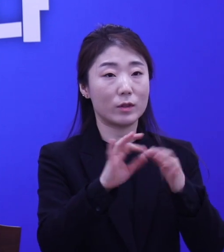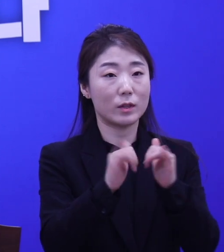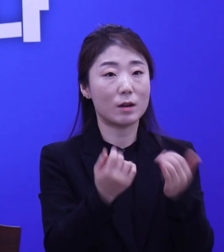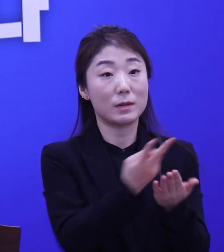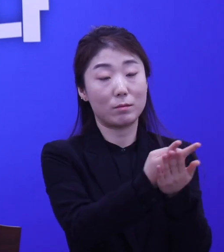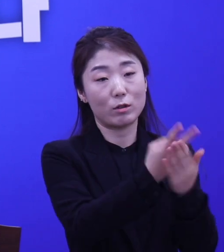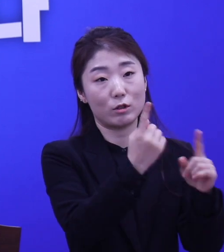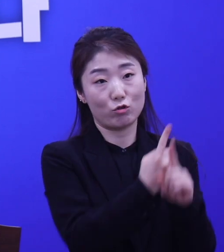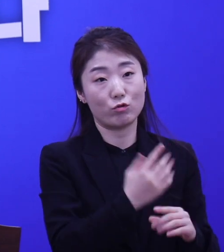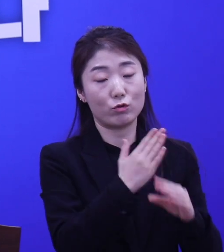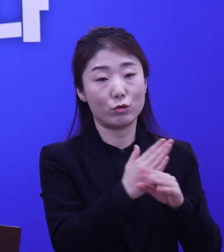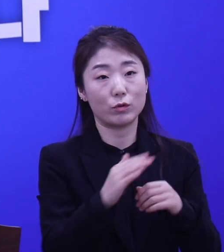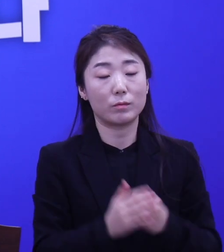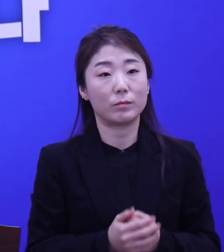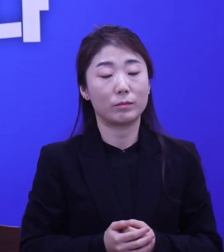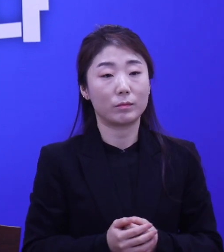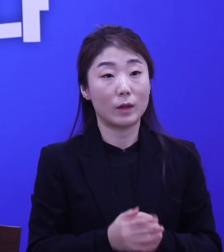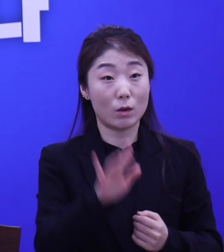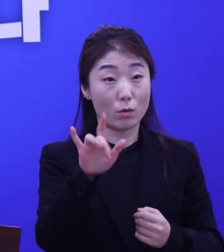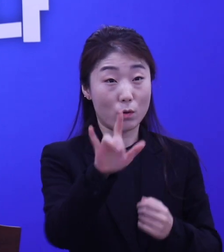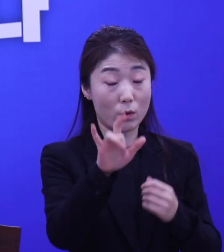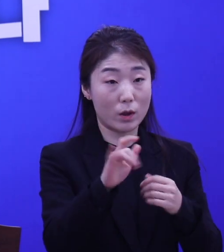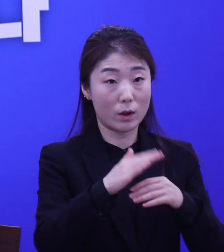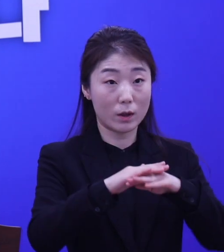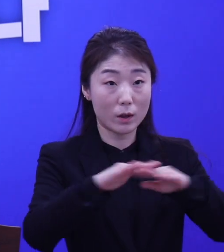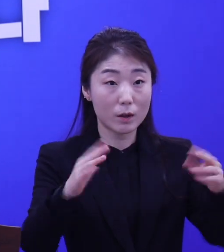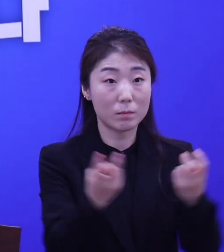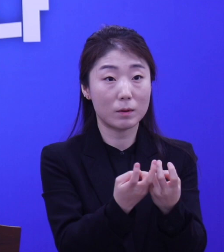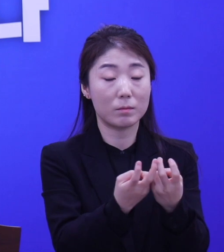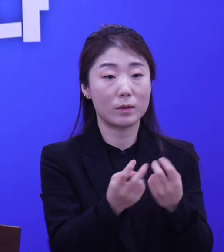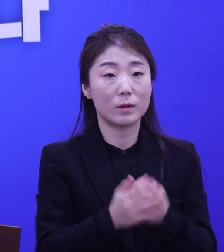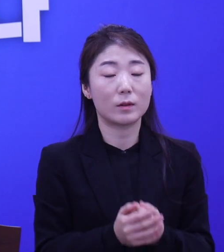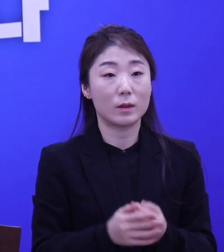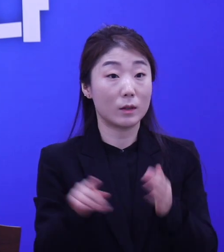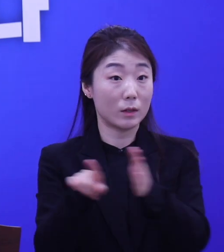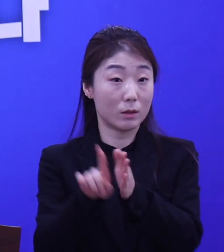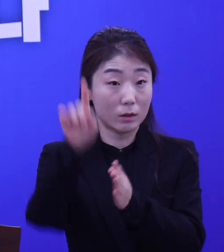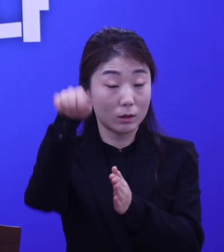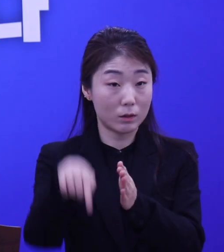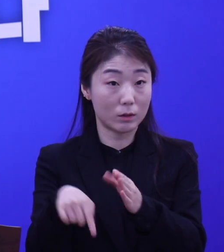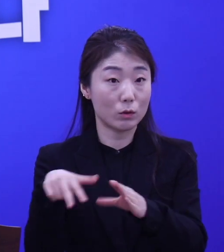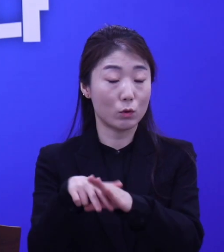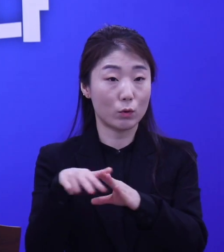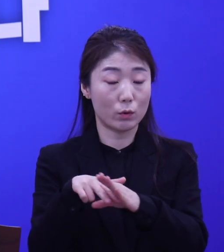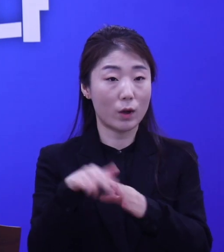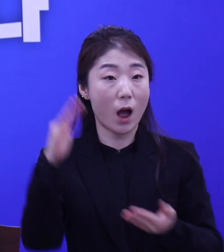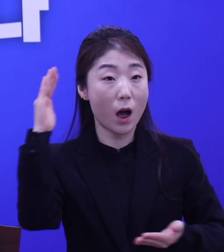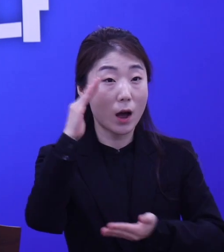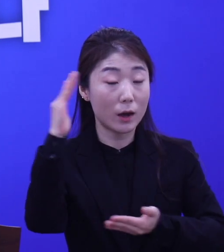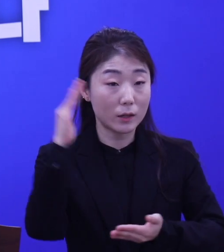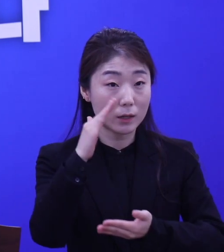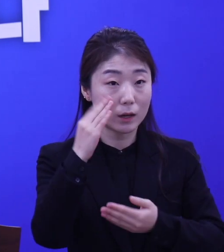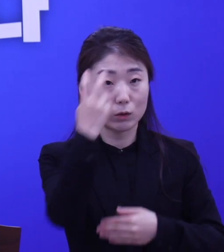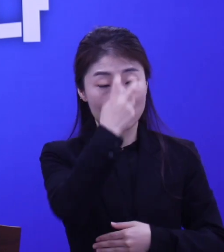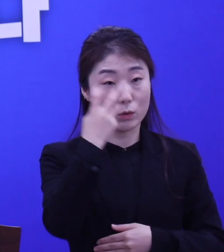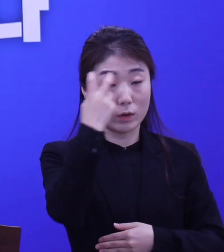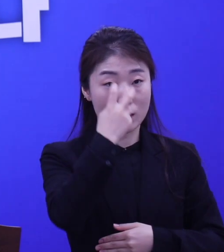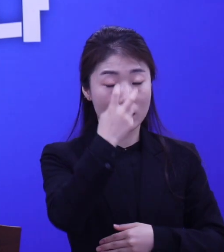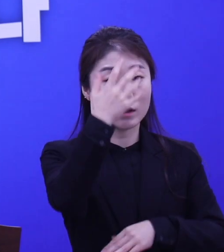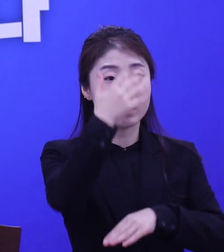다음은 코로나19 대응 상황입니다. 먼저 신천지 신도와 교육생 조사 현황에 대해서